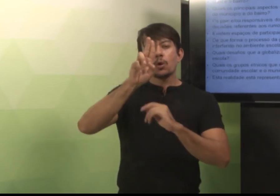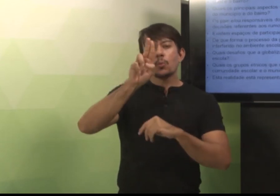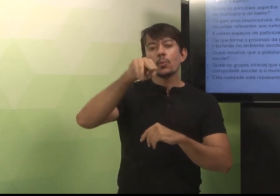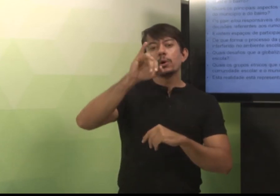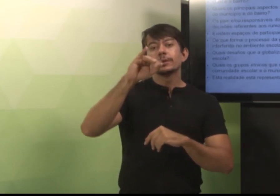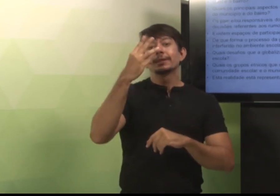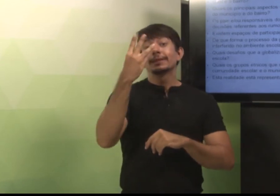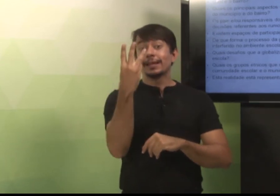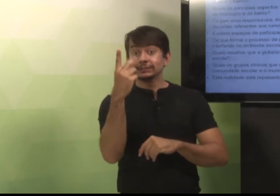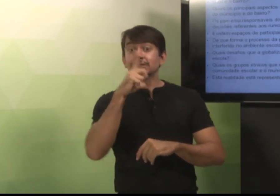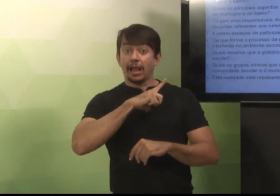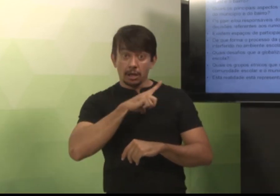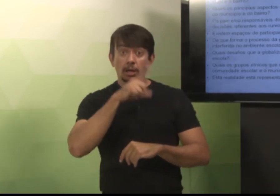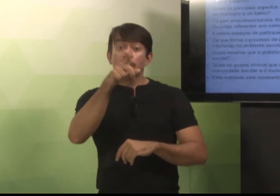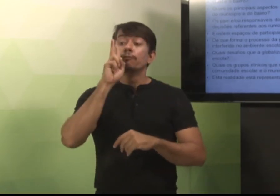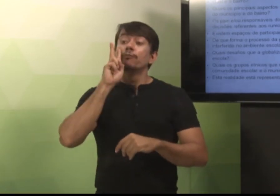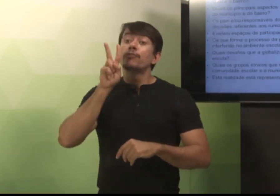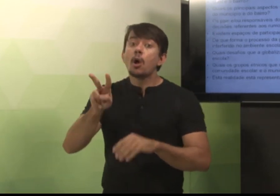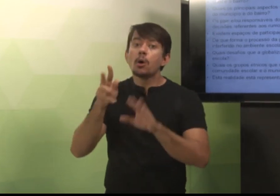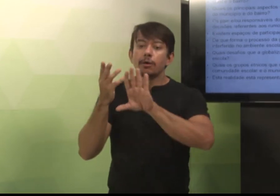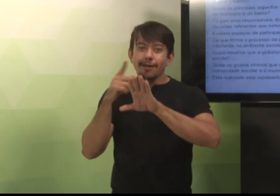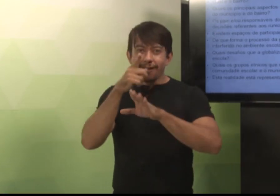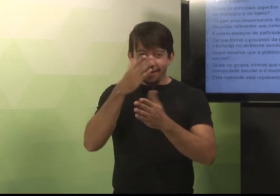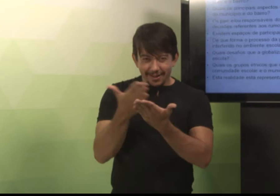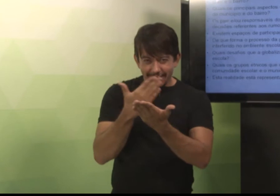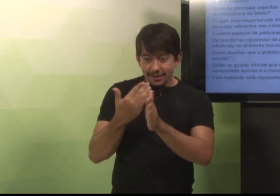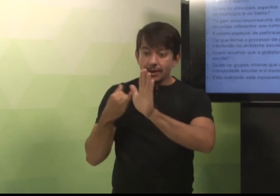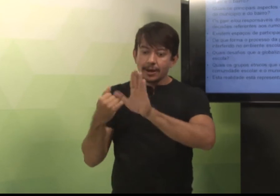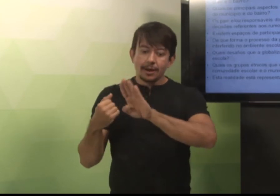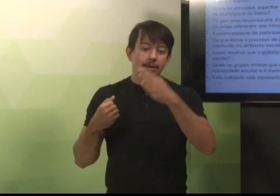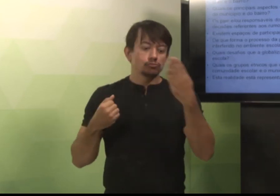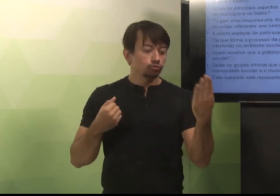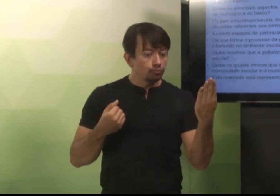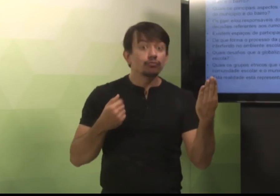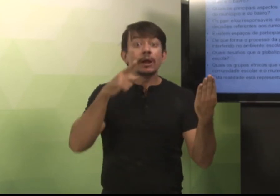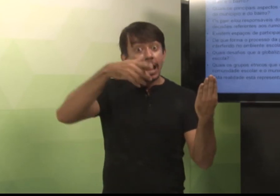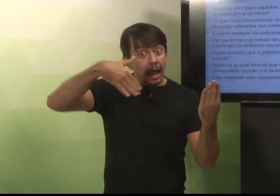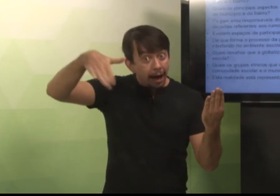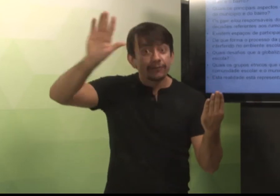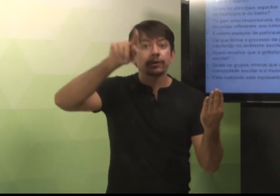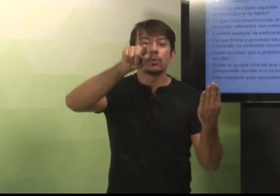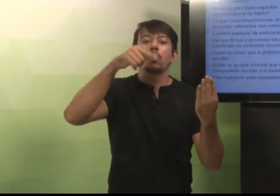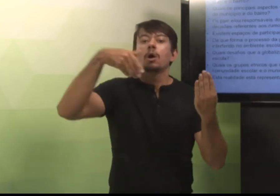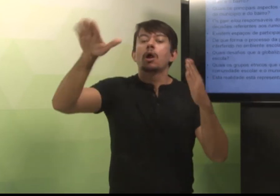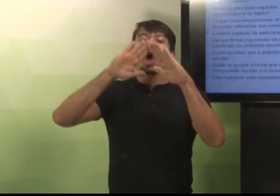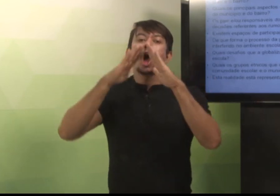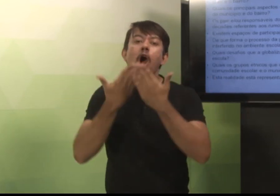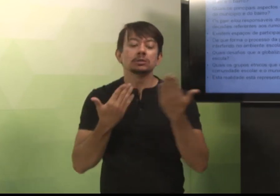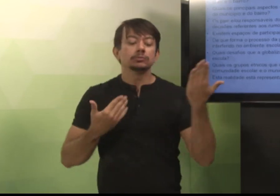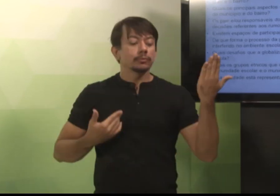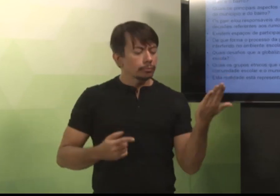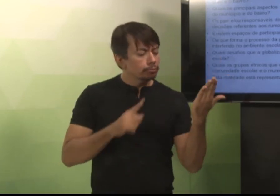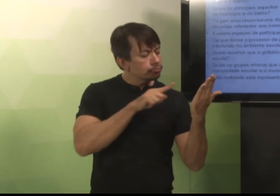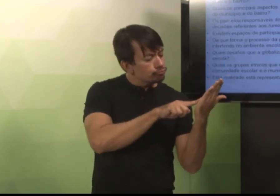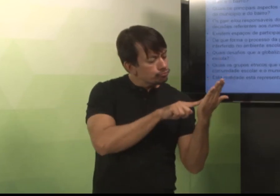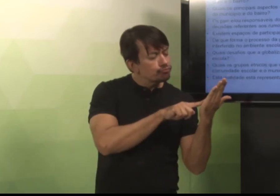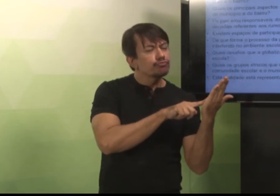na unidade 3, vocês podem ver no material didático. E vocês podem levar esse material para a